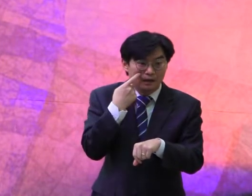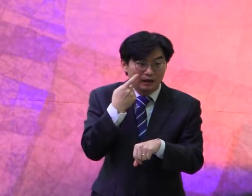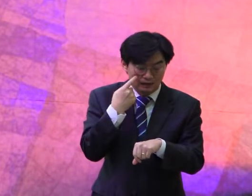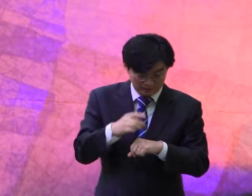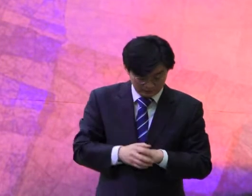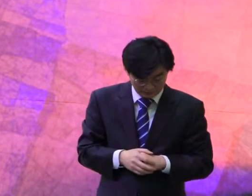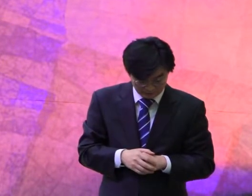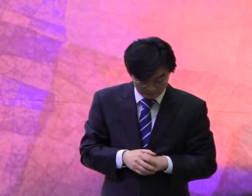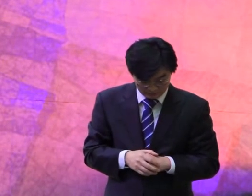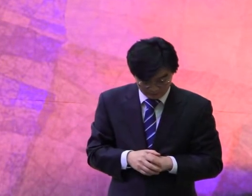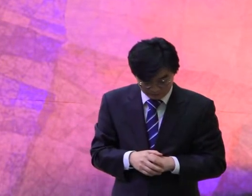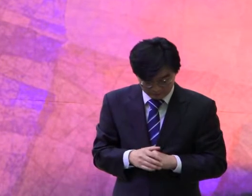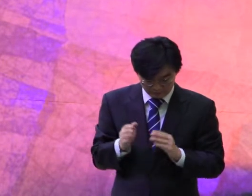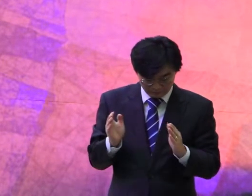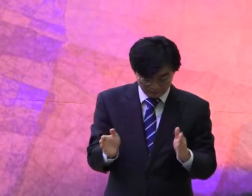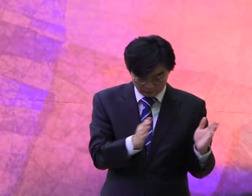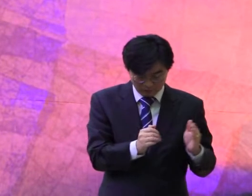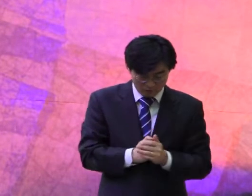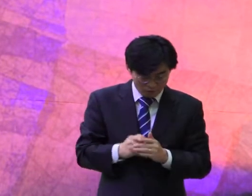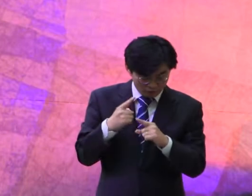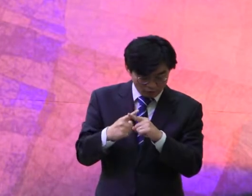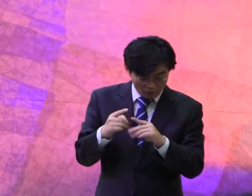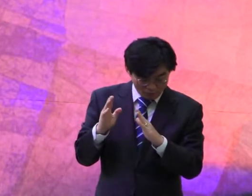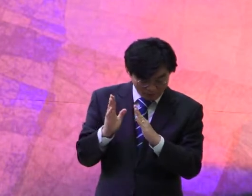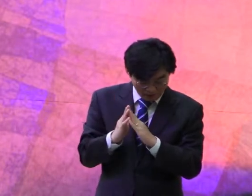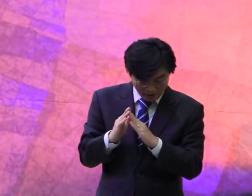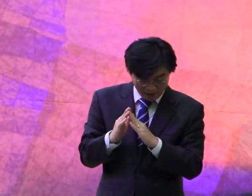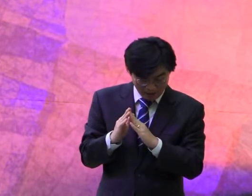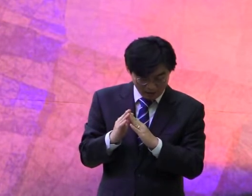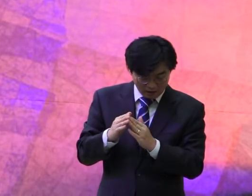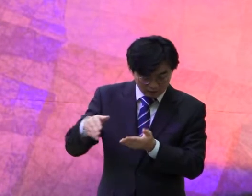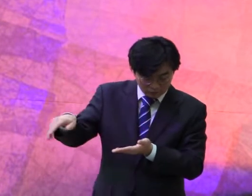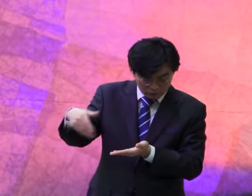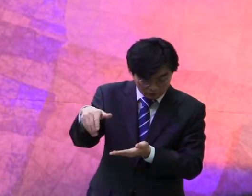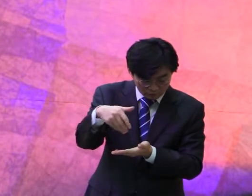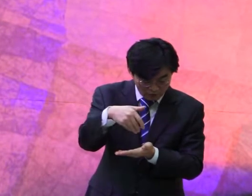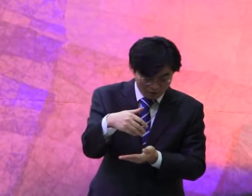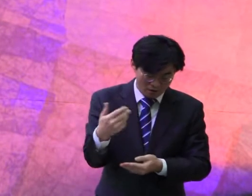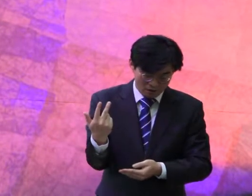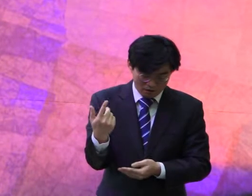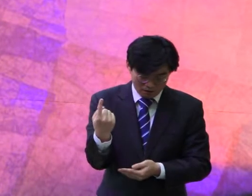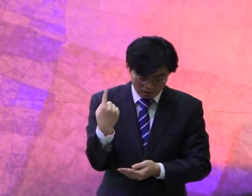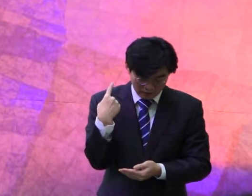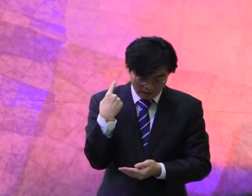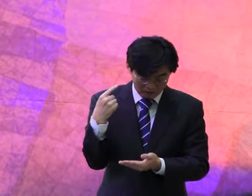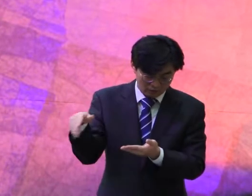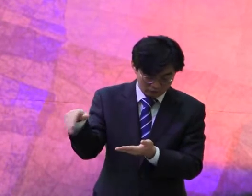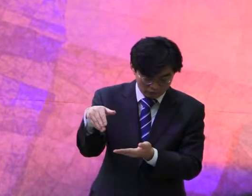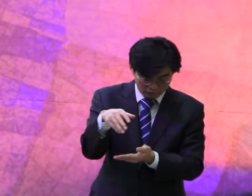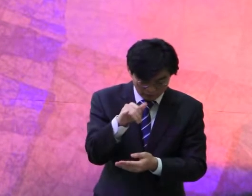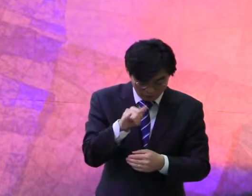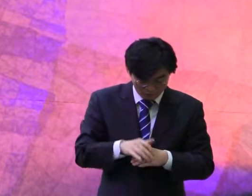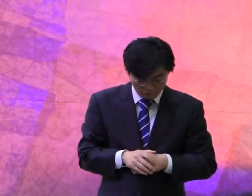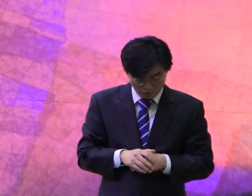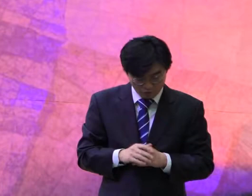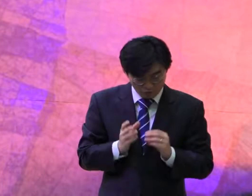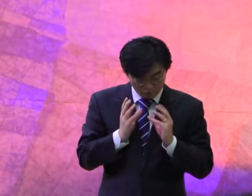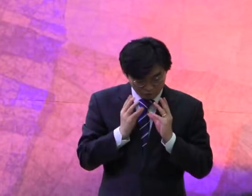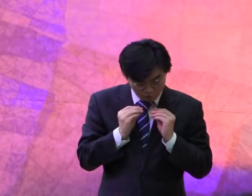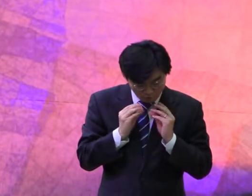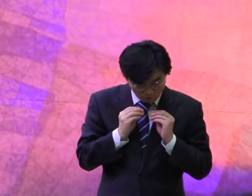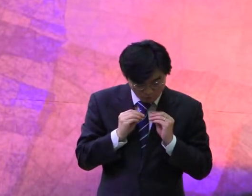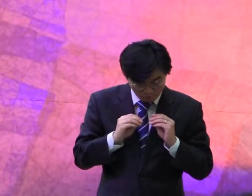교회 청소를 토요일과 주일에 계속해서 하고 있습니다. 어제도 오셔서 많이 해주셔서 감사하고요. 오는 토요일날